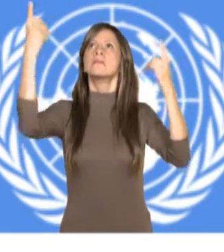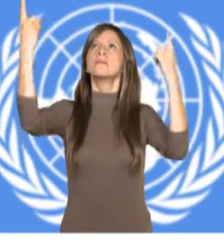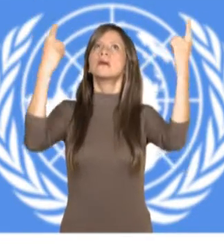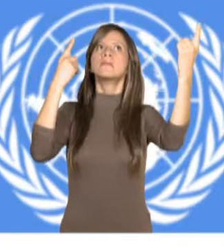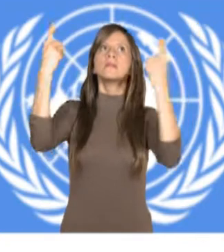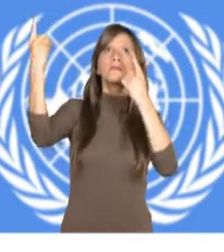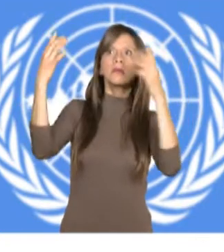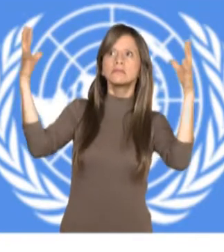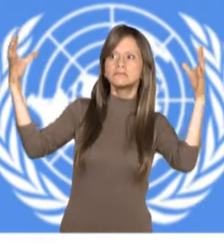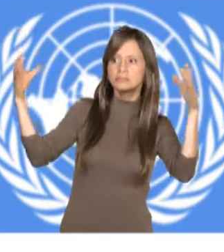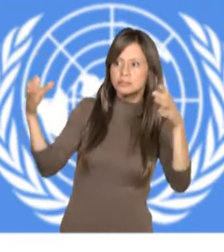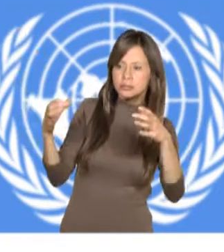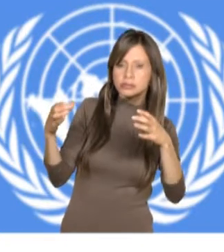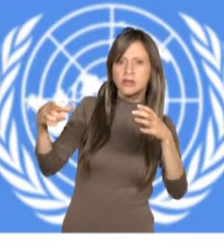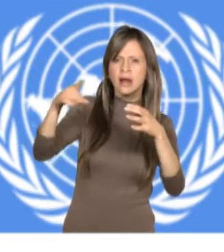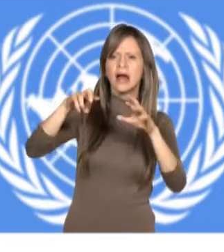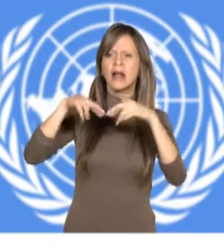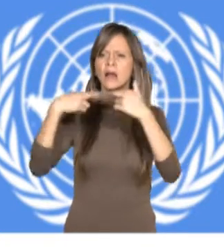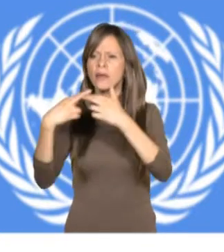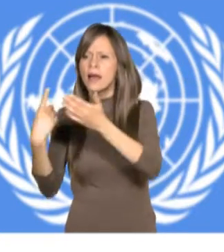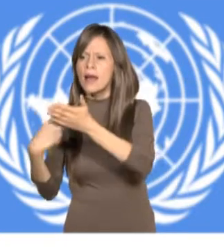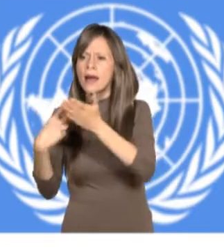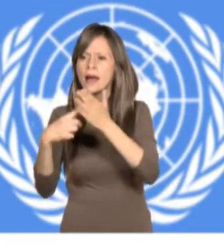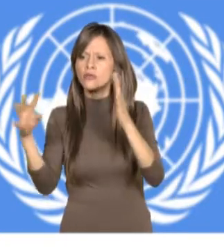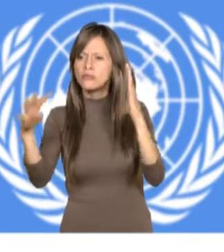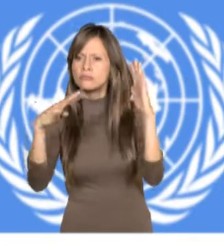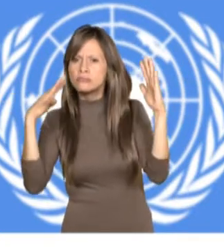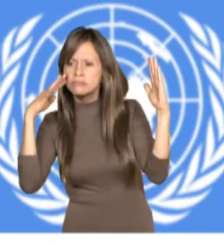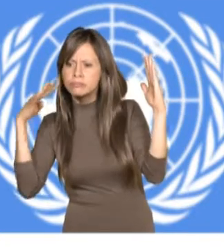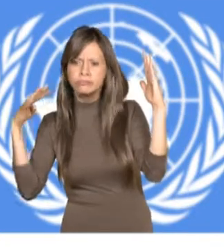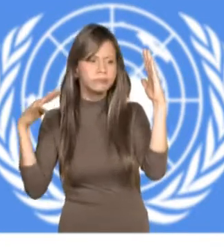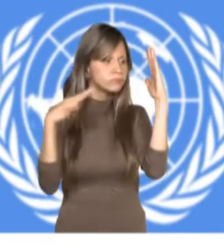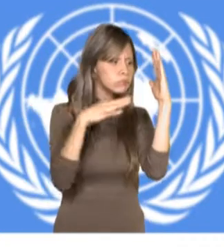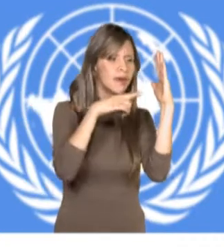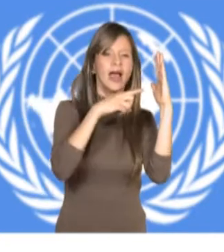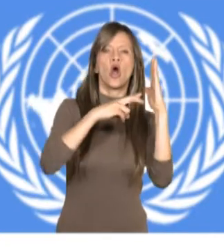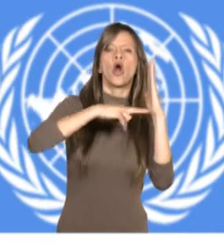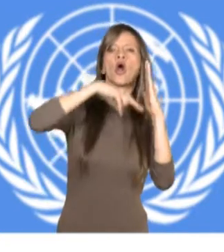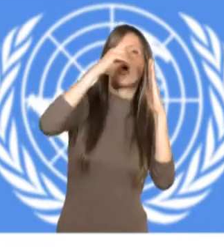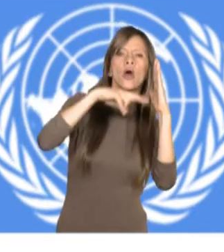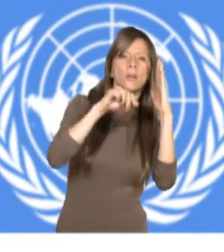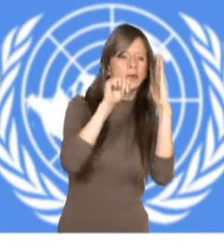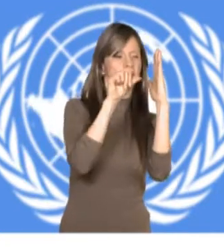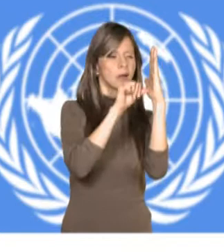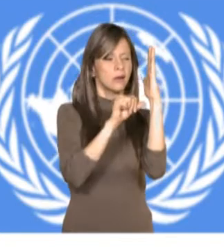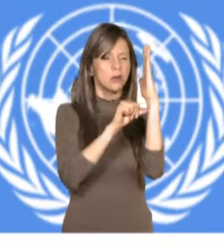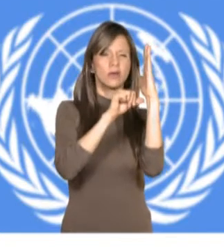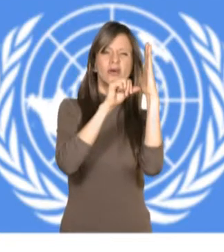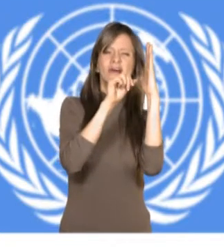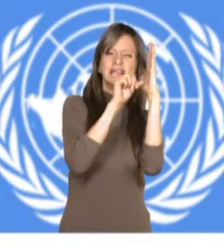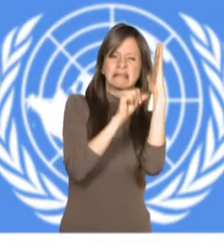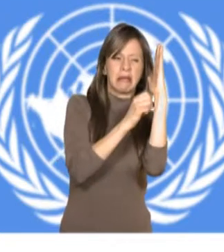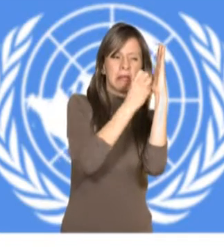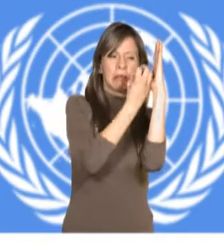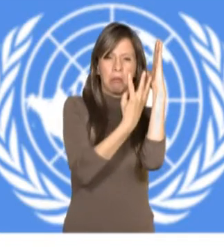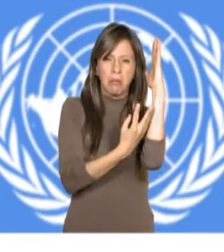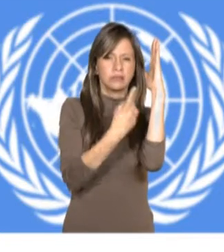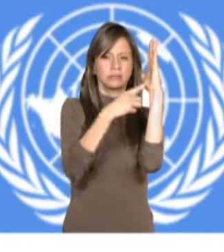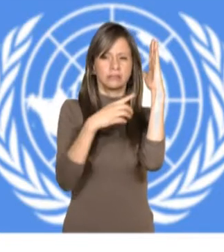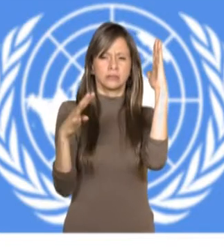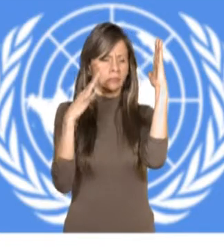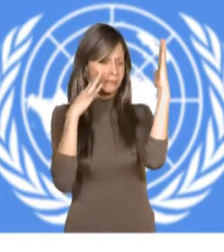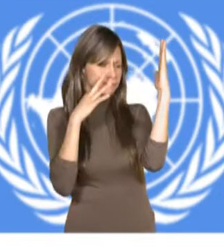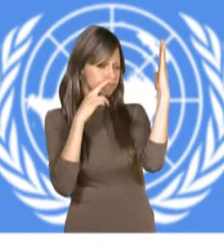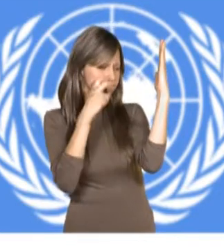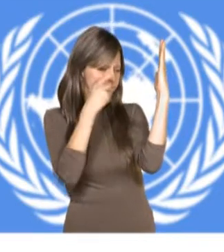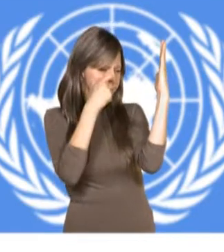ella o la confirme oficialmente una vez que haya sido depositado el 20º instrumento a sus efectos,